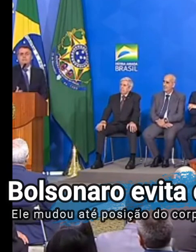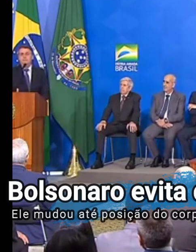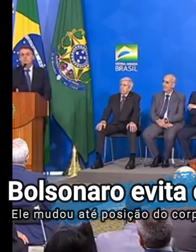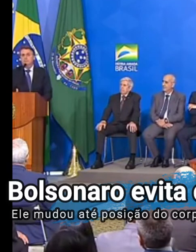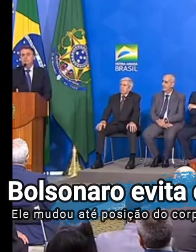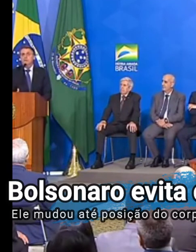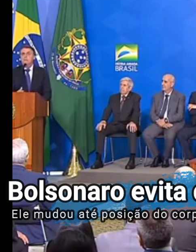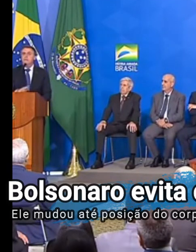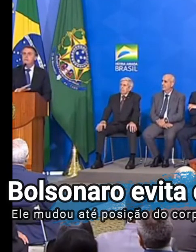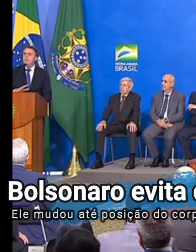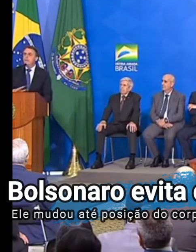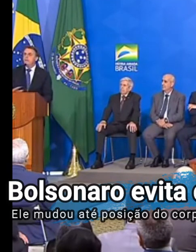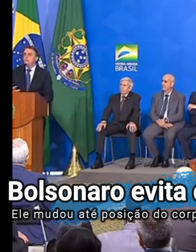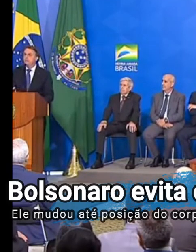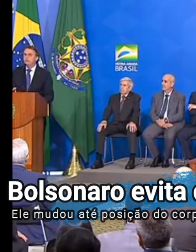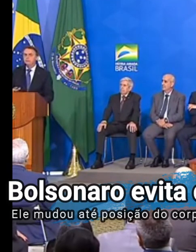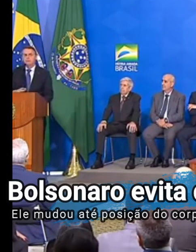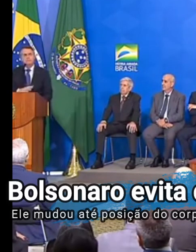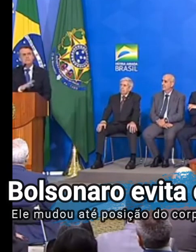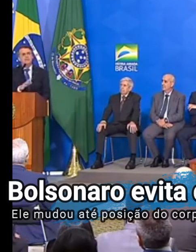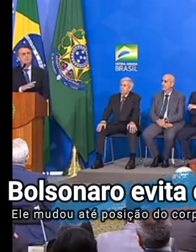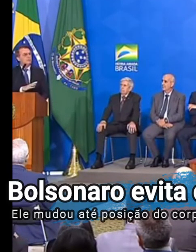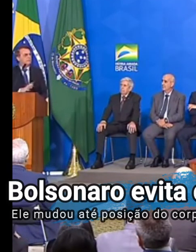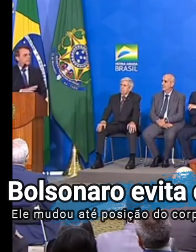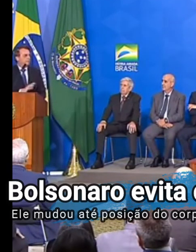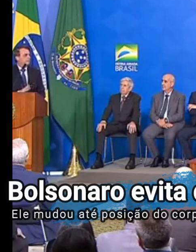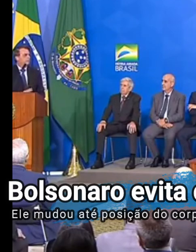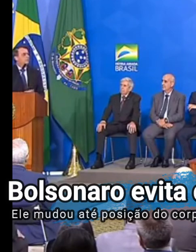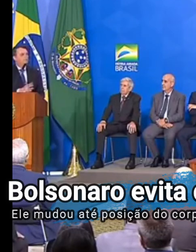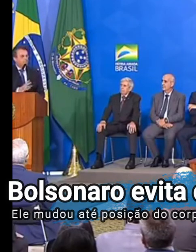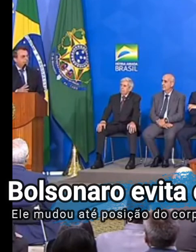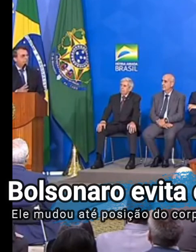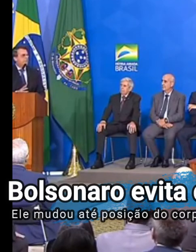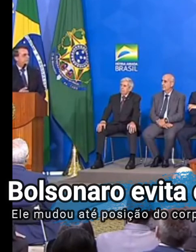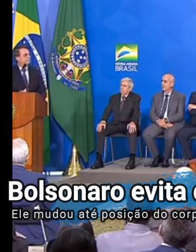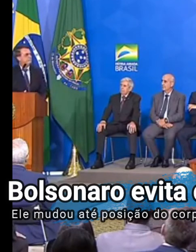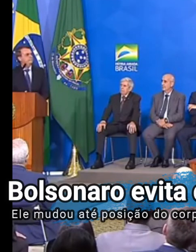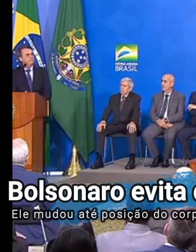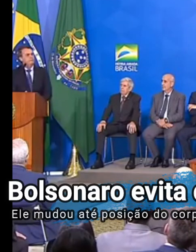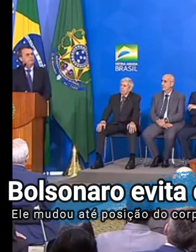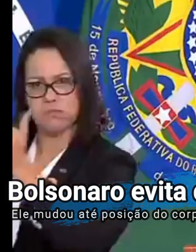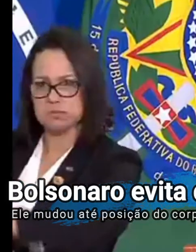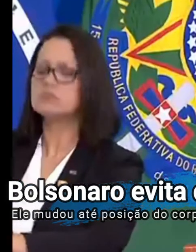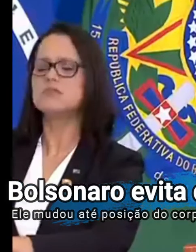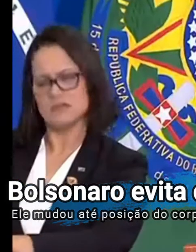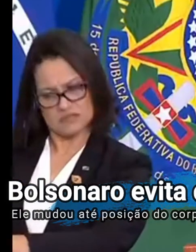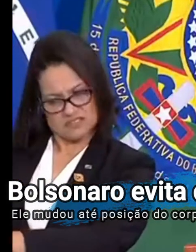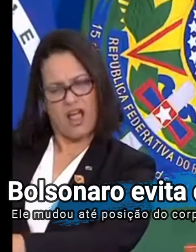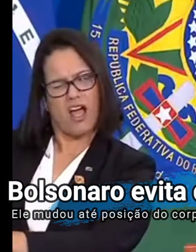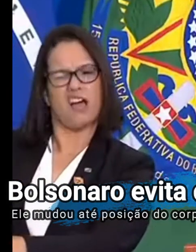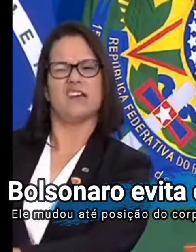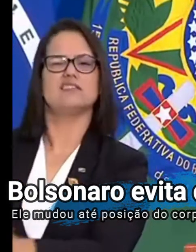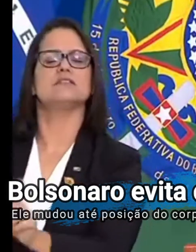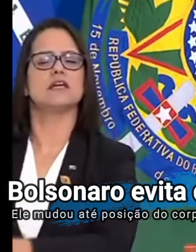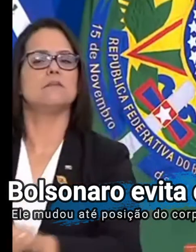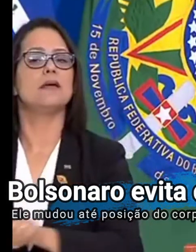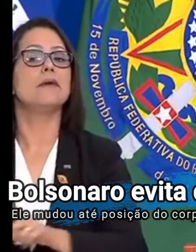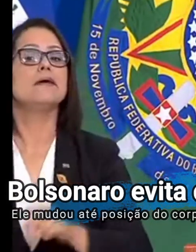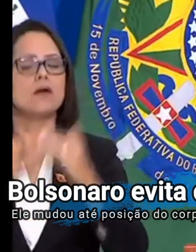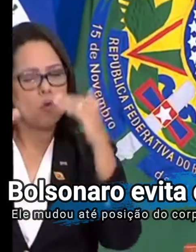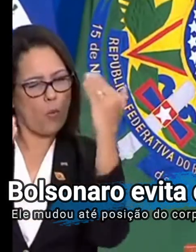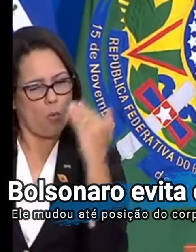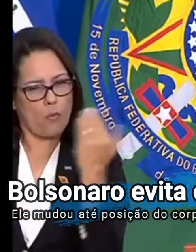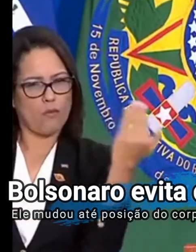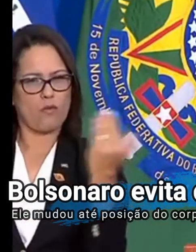dar certo sem querer desmerecer o dizer que as outras não dão certo também dão certo mas uma taxa muito maior